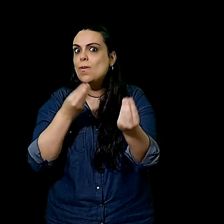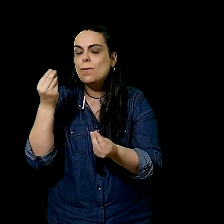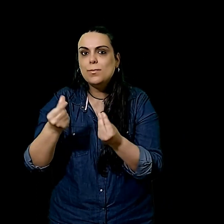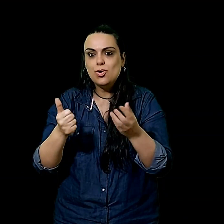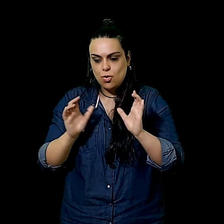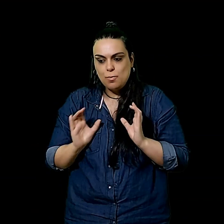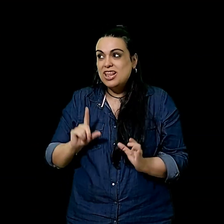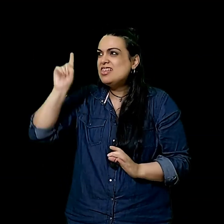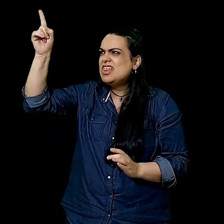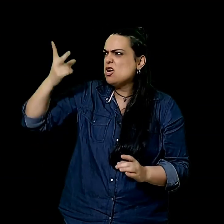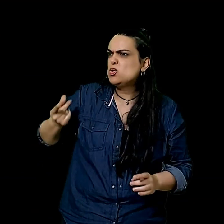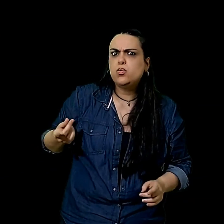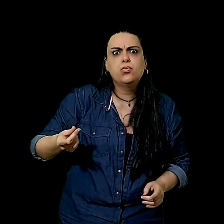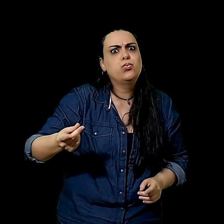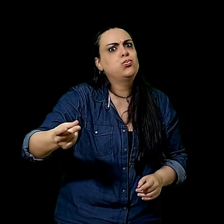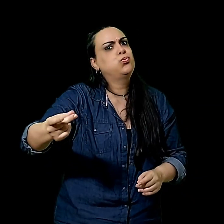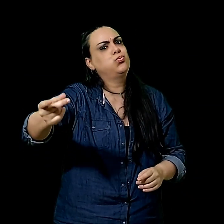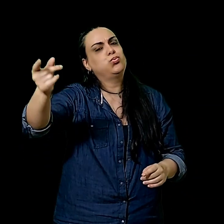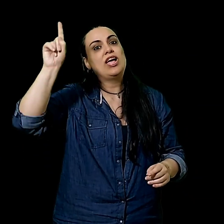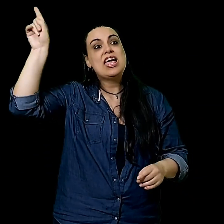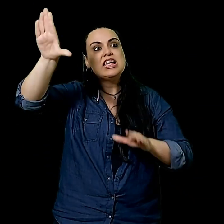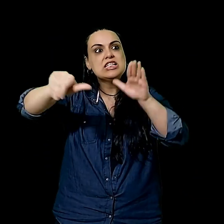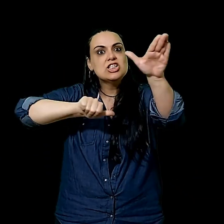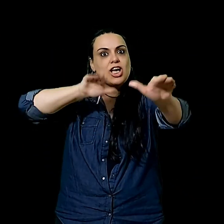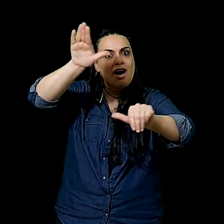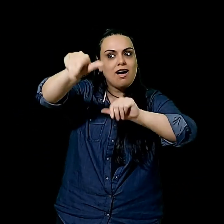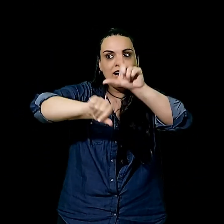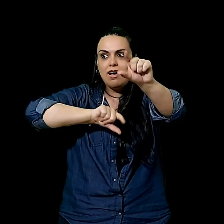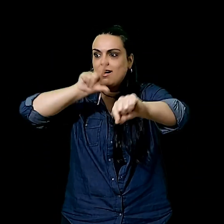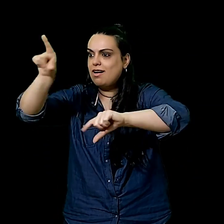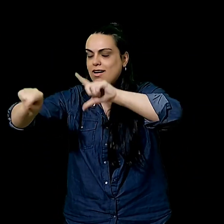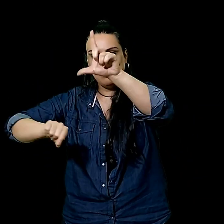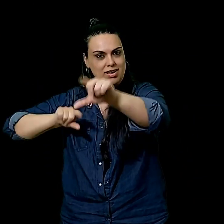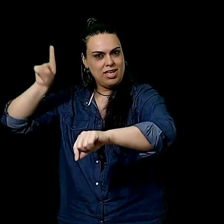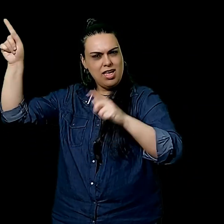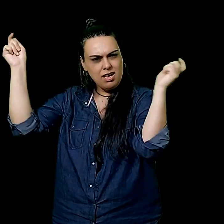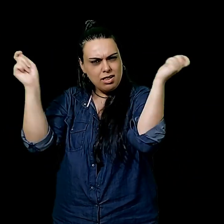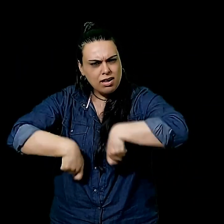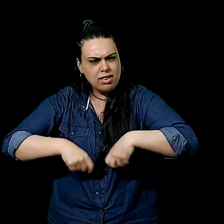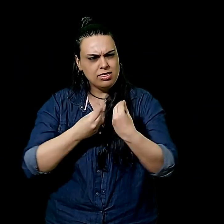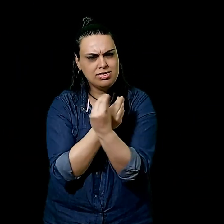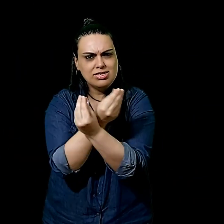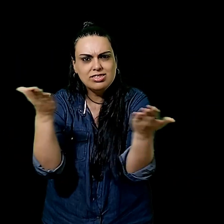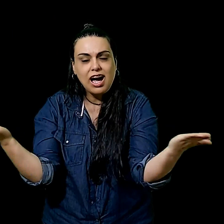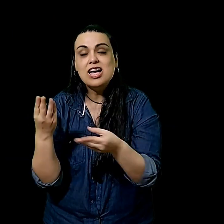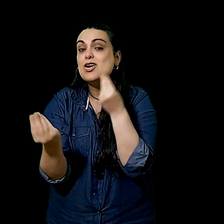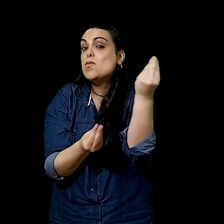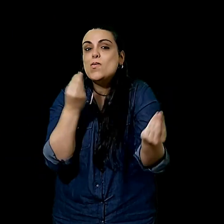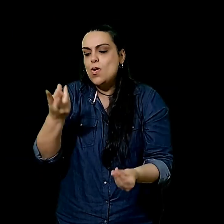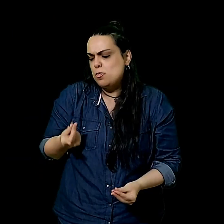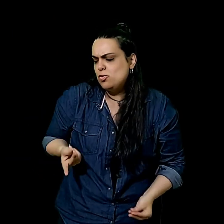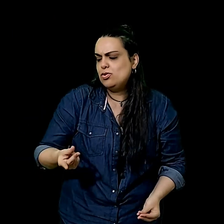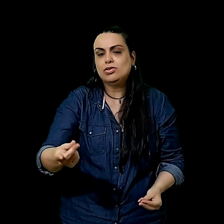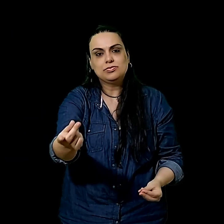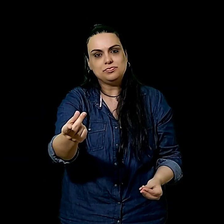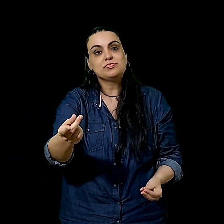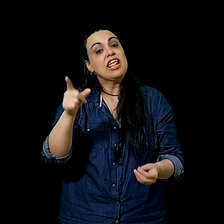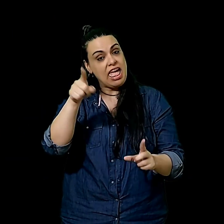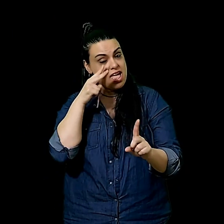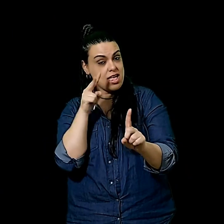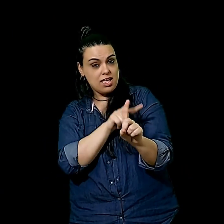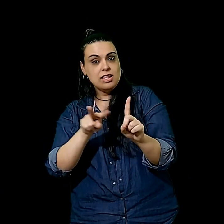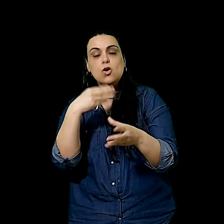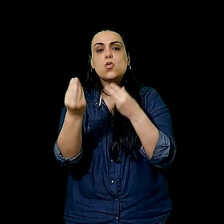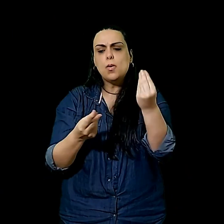Deus eterno acerca daquele que eles chamam? Daqueles que ele chama. É sobre essa perspectiva. Então, qual